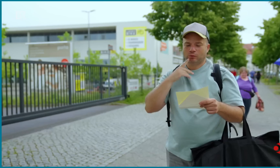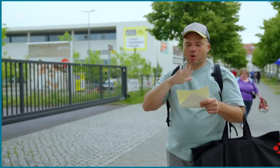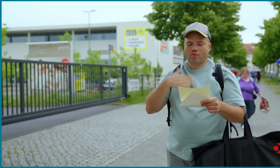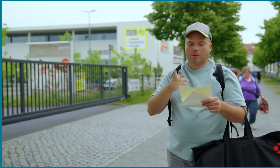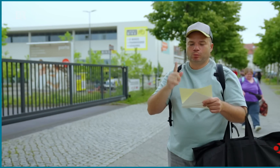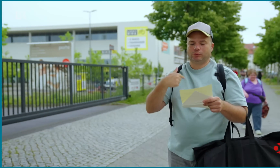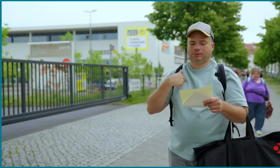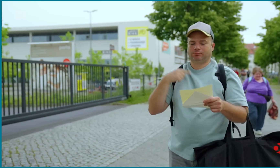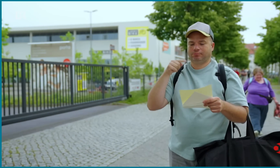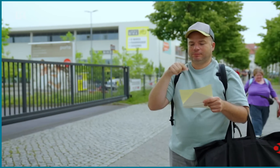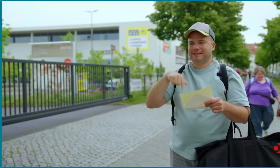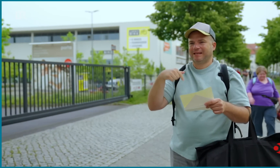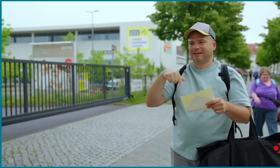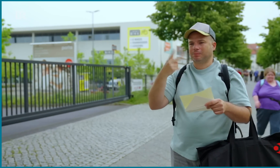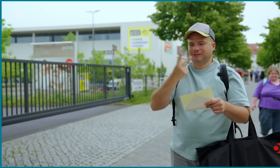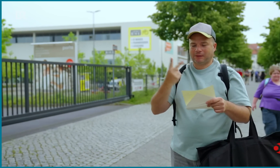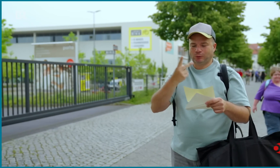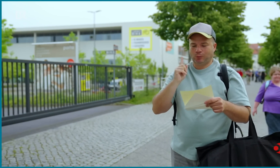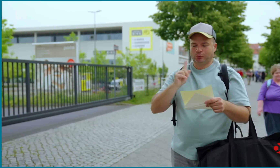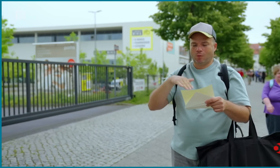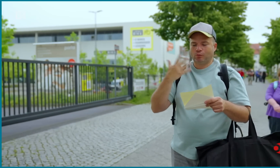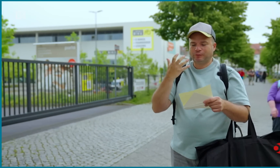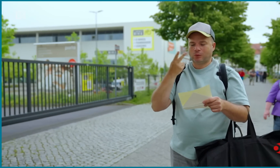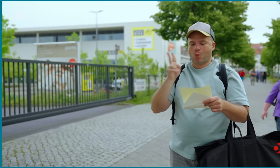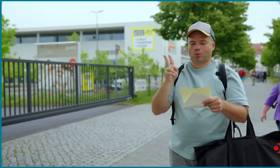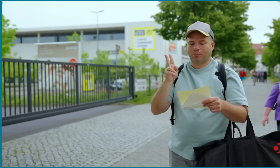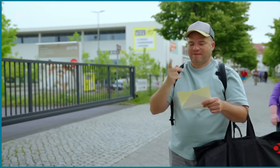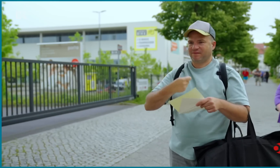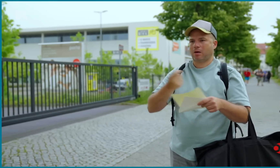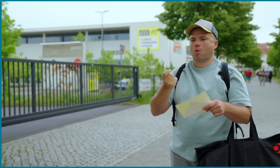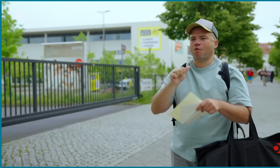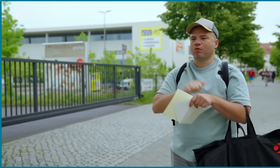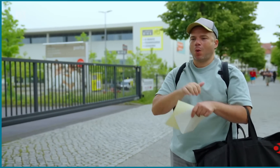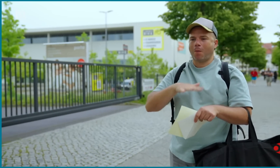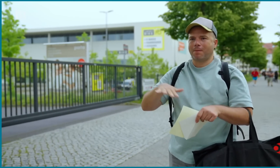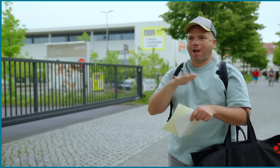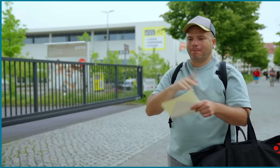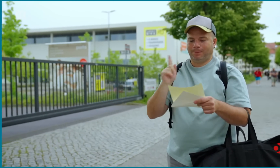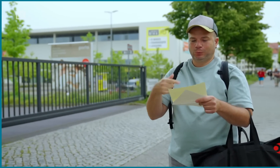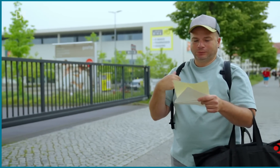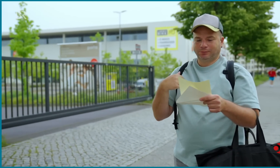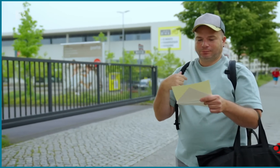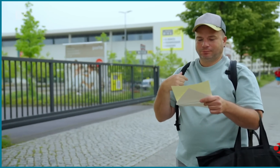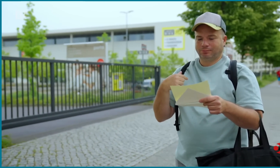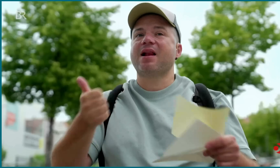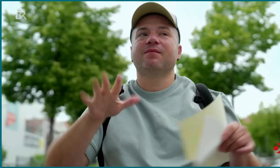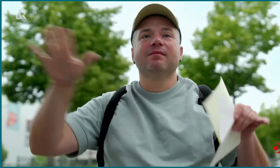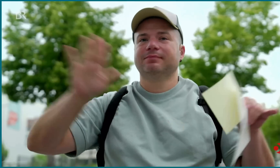Die Aufgabe kommt von Tan. Ich muss innerhalb von 2 Stunden Sachen für 50 € verkaufen auf dem Flohmarkt. Ich darf keine fremde